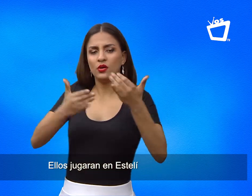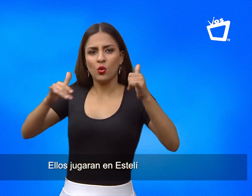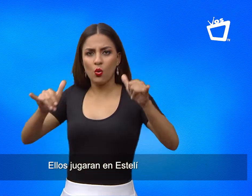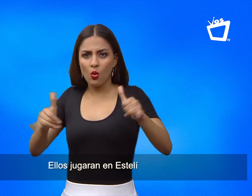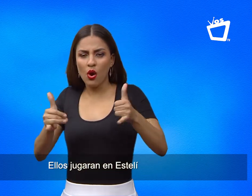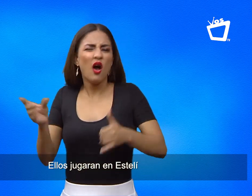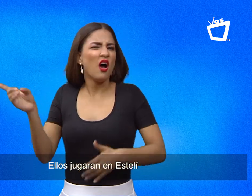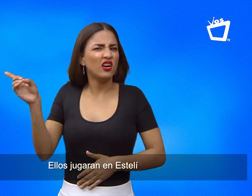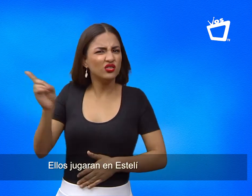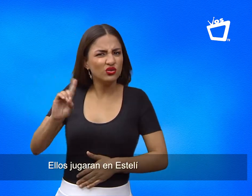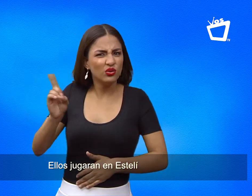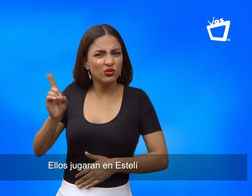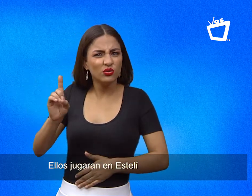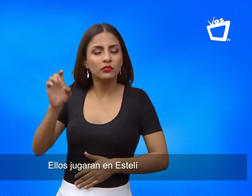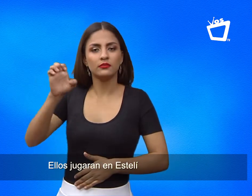Ellos jugarán en Estelí.